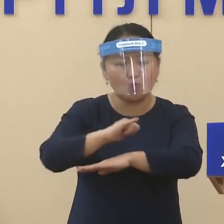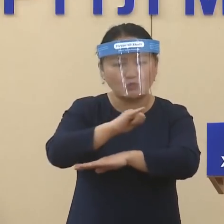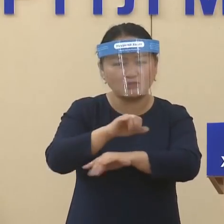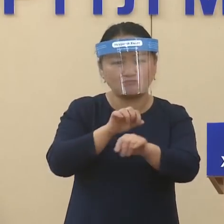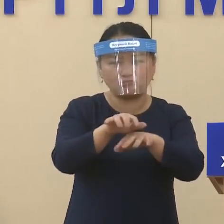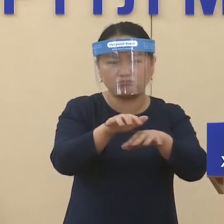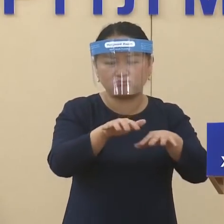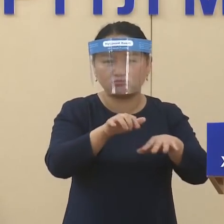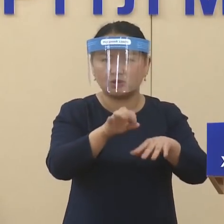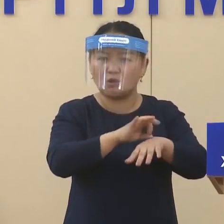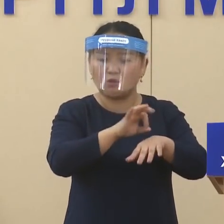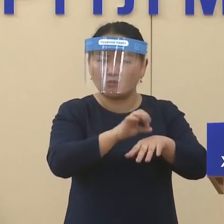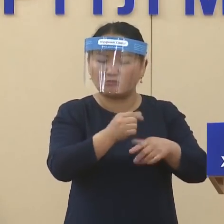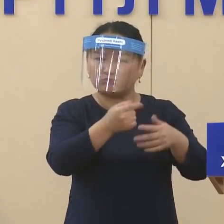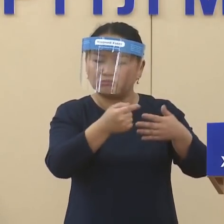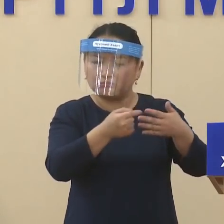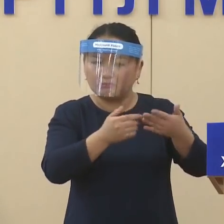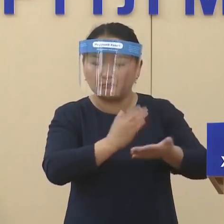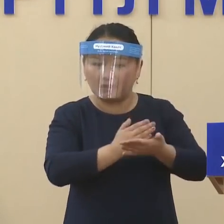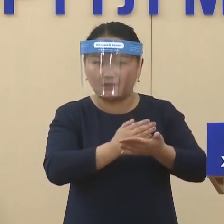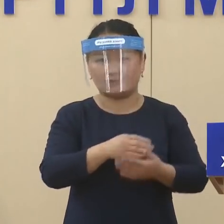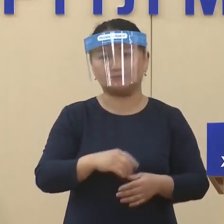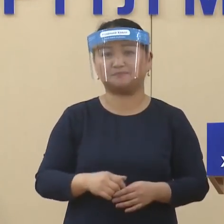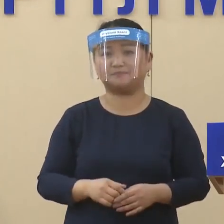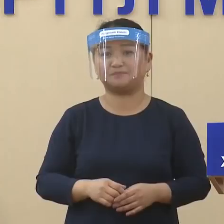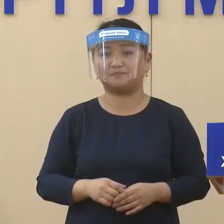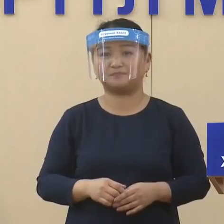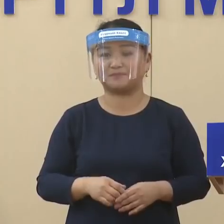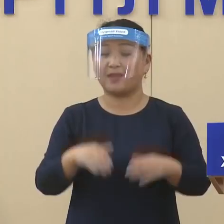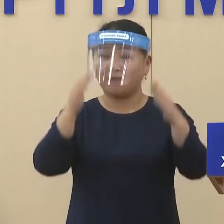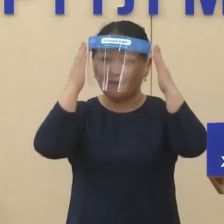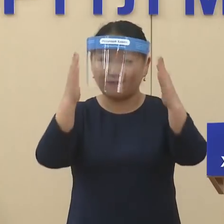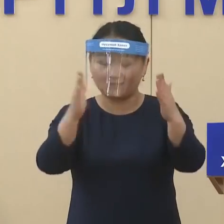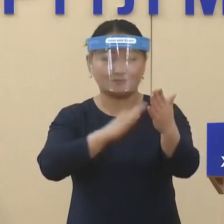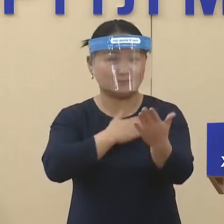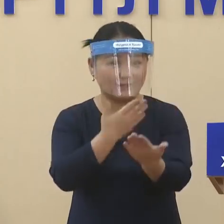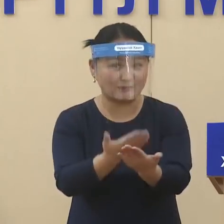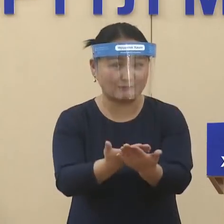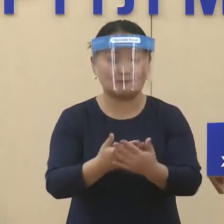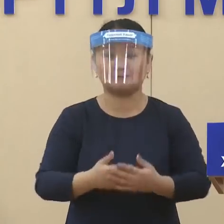байгаа тухай өмнө нь бас манай хурлуудаар мэдээлж байсан. Анхаарал тавьсанд баярлалаа.